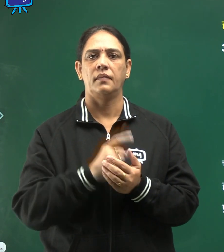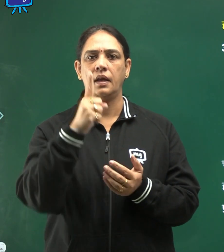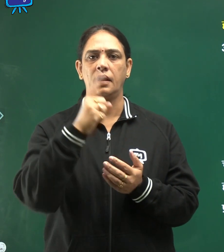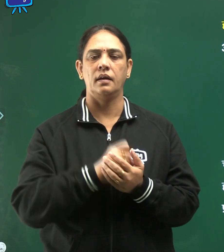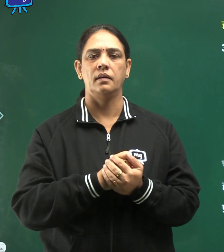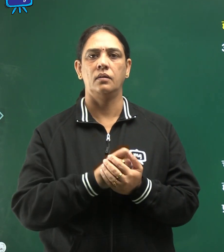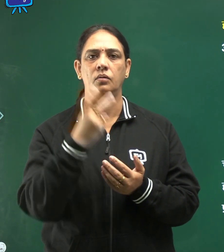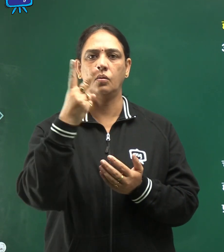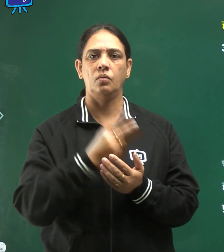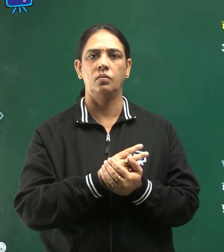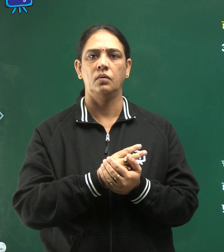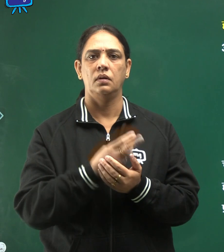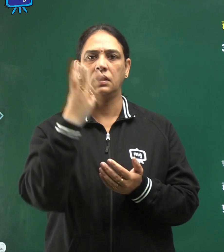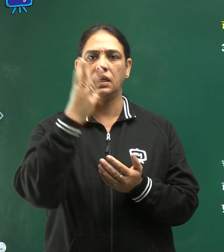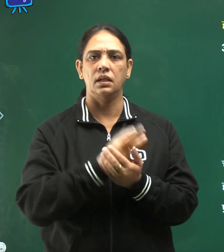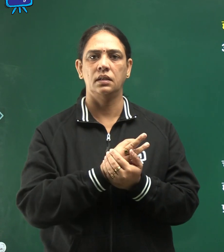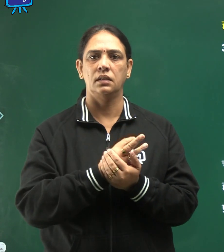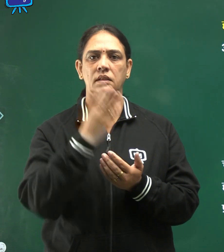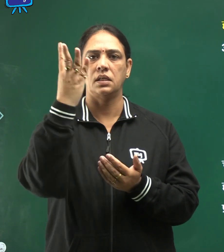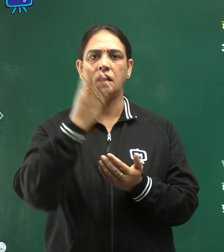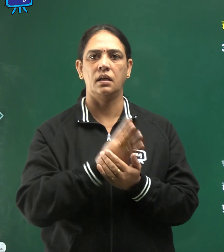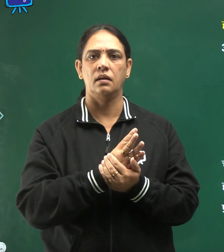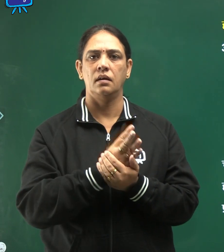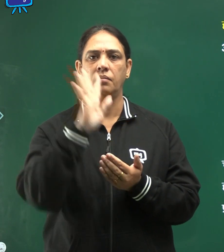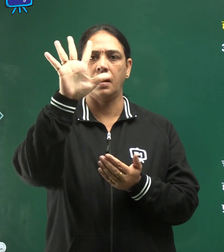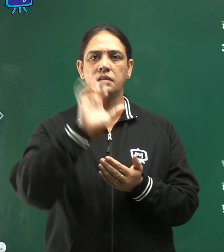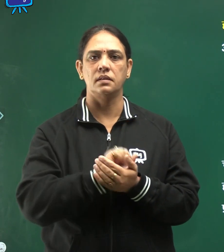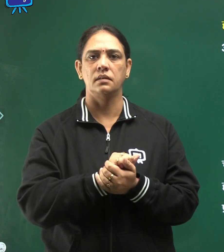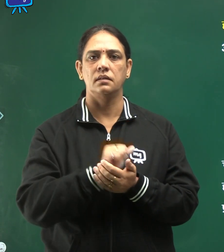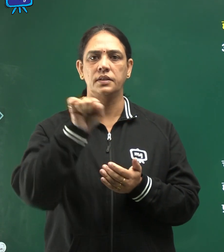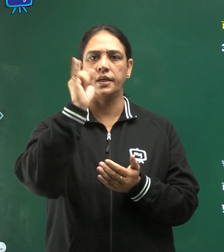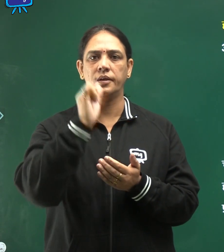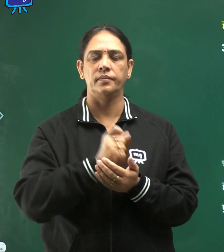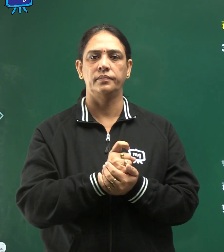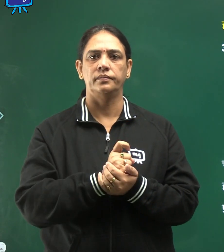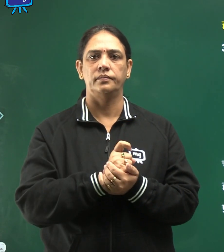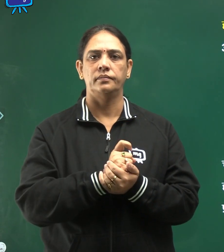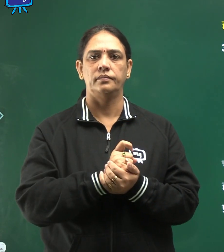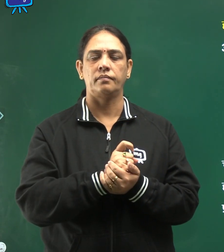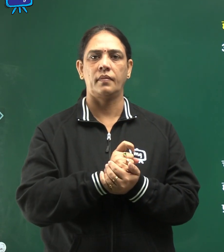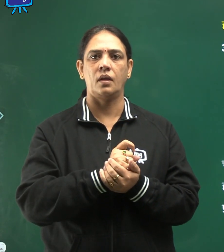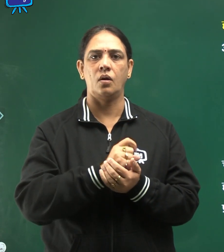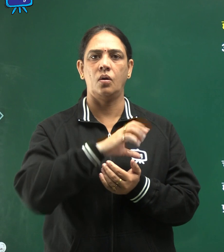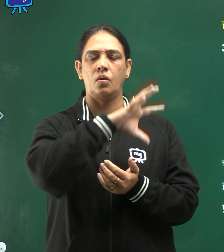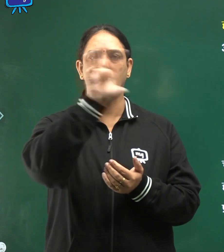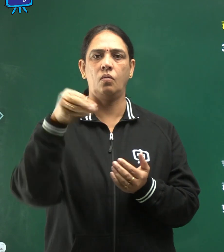1, 2, 3, 4, 5, 6, कुल 6।